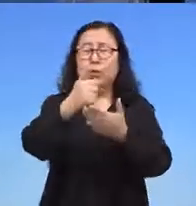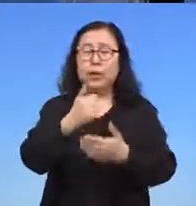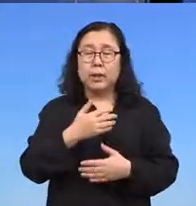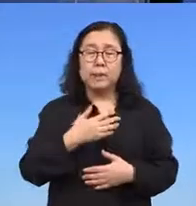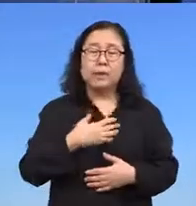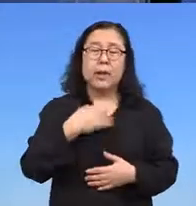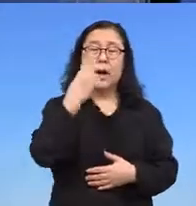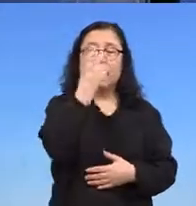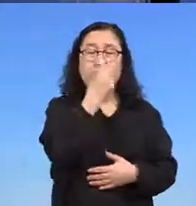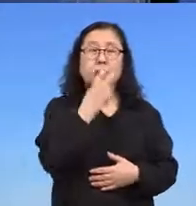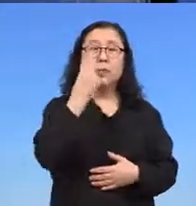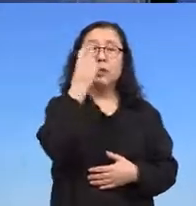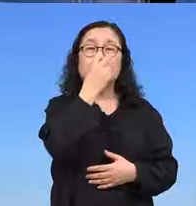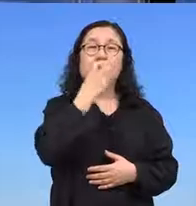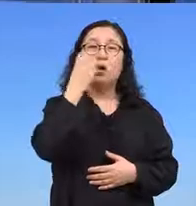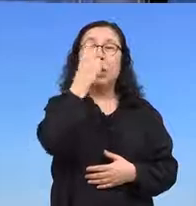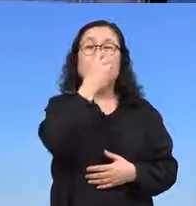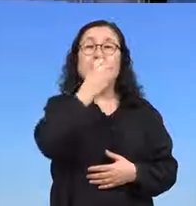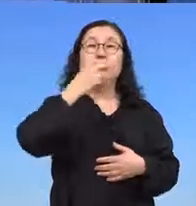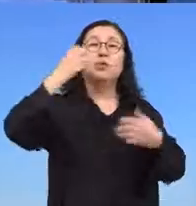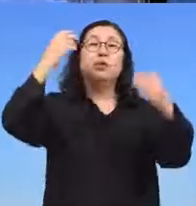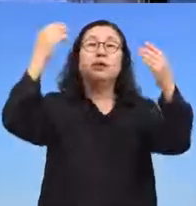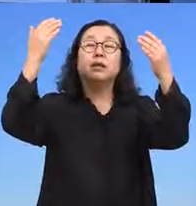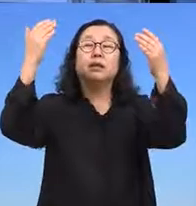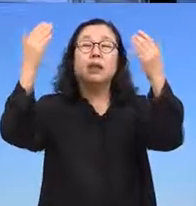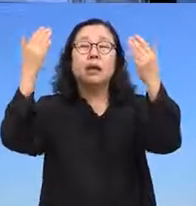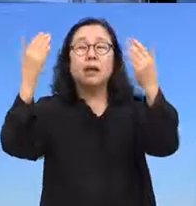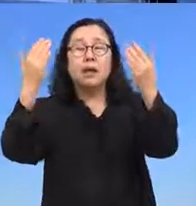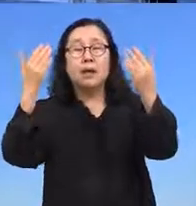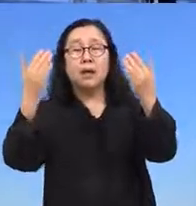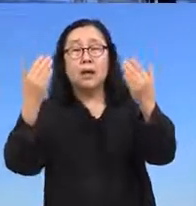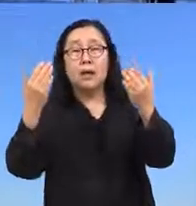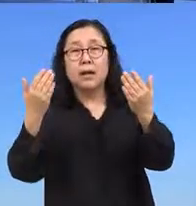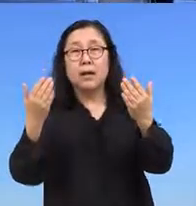주님 나를 지켜주시네.